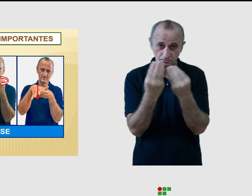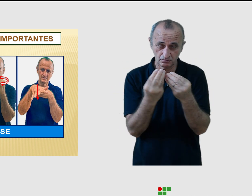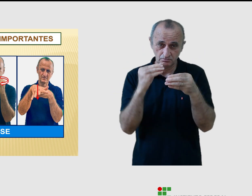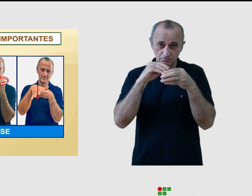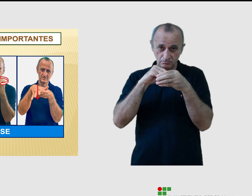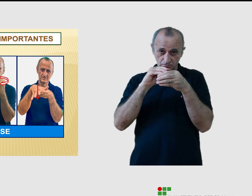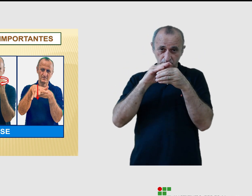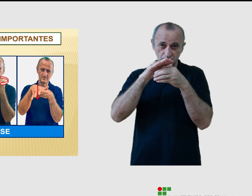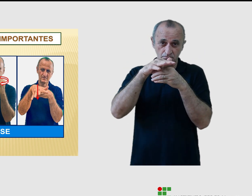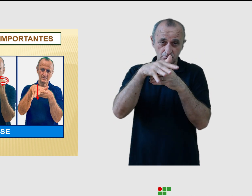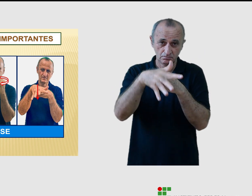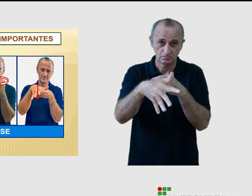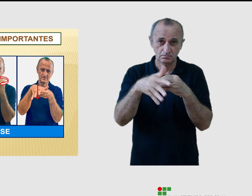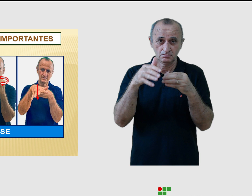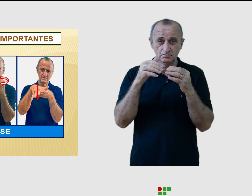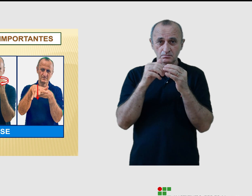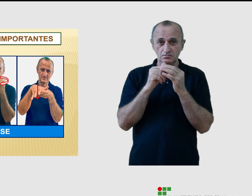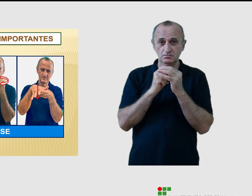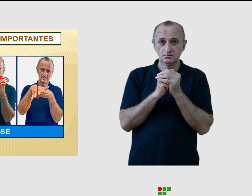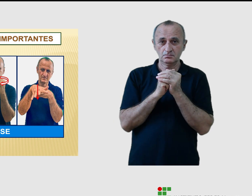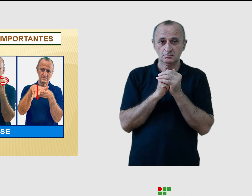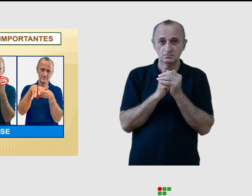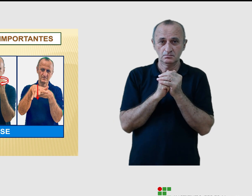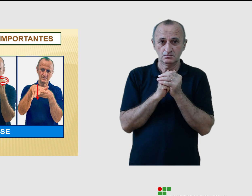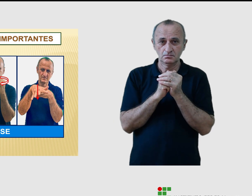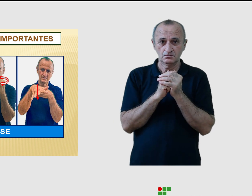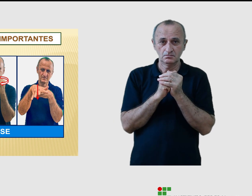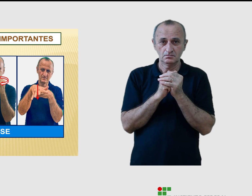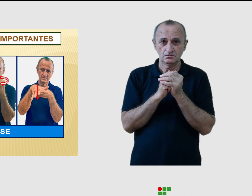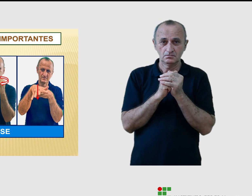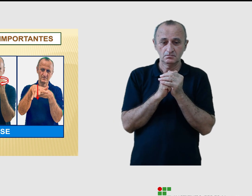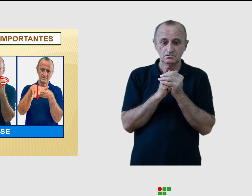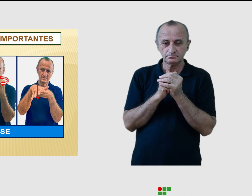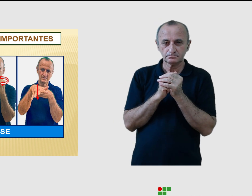Exocitose. Novamente o sinal exocitose.